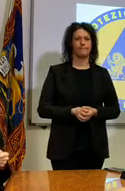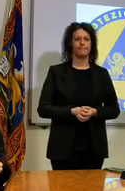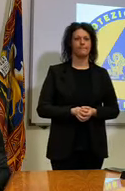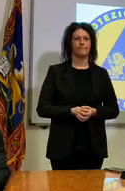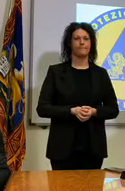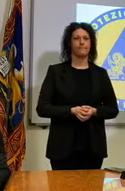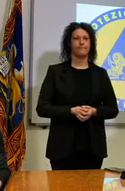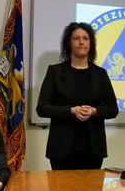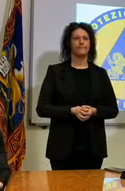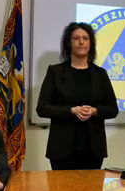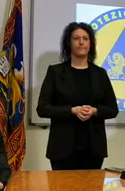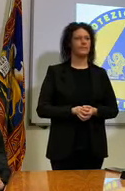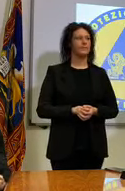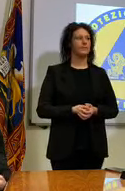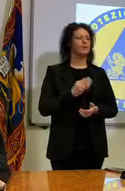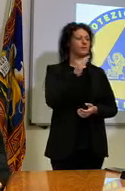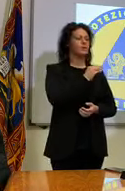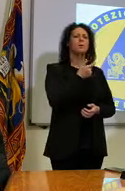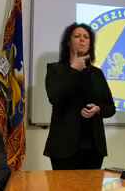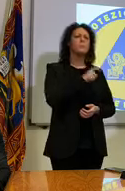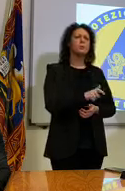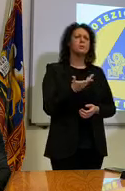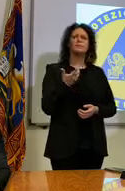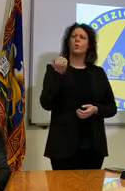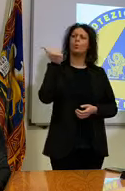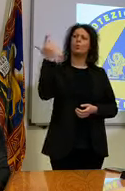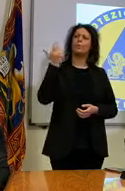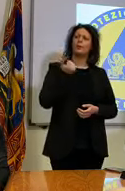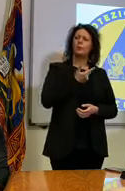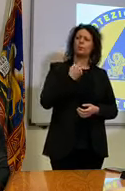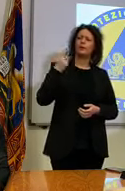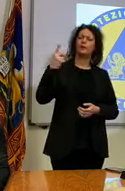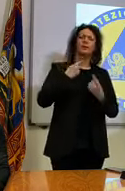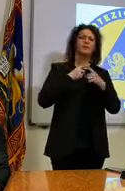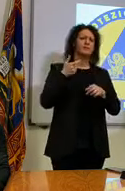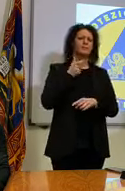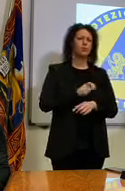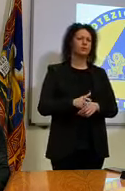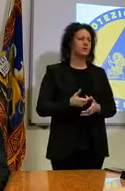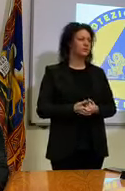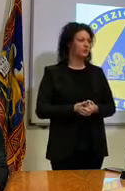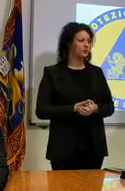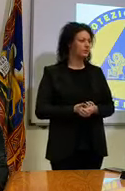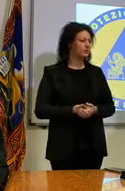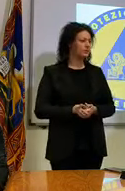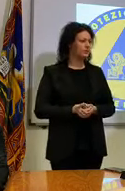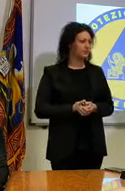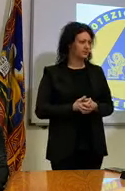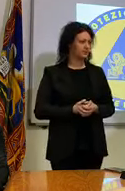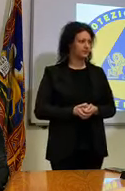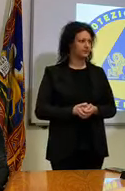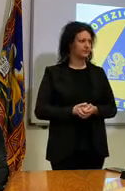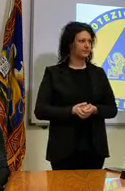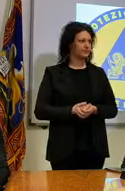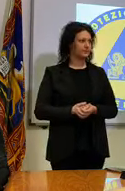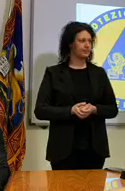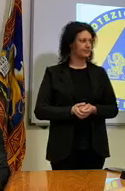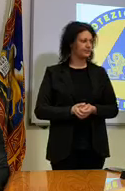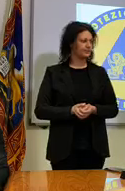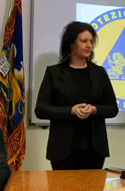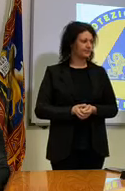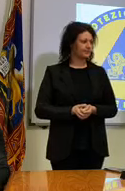spiegazione che vi date? La spiegazione non la mia. No, voglio dire, come...